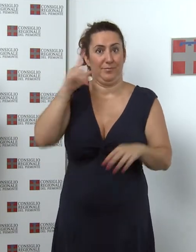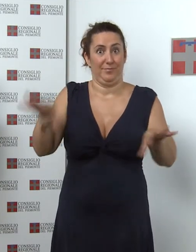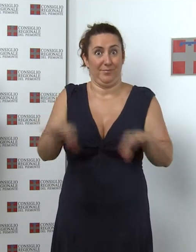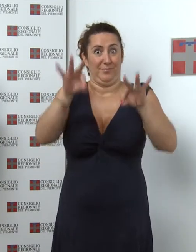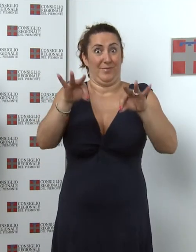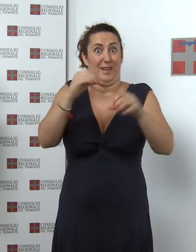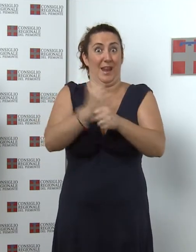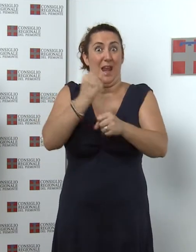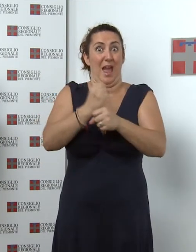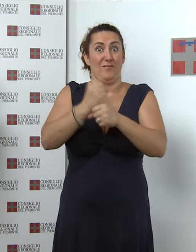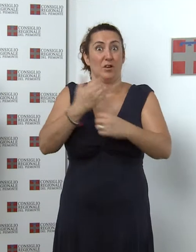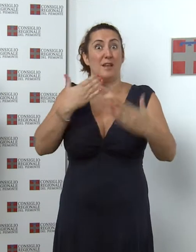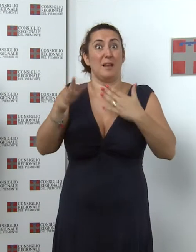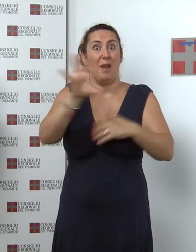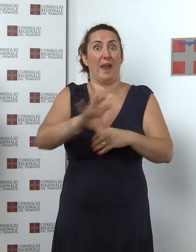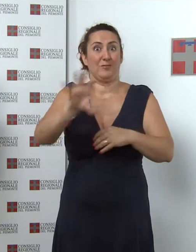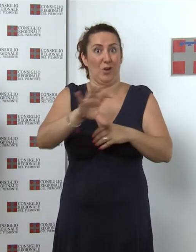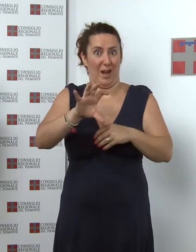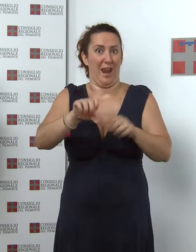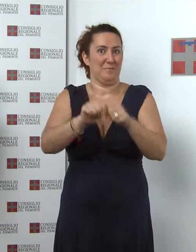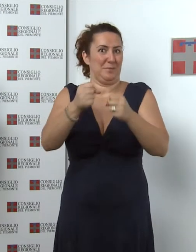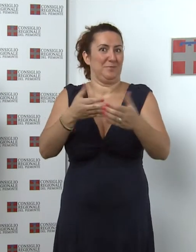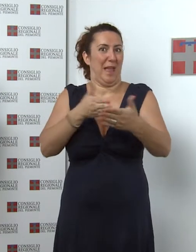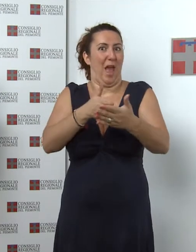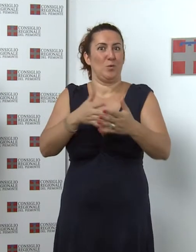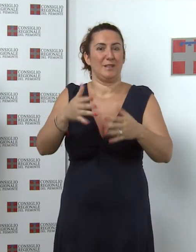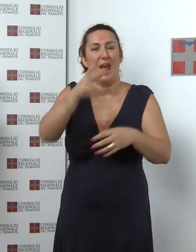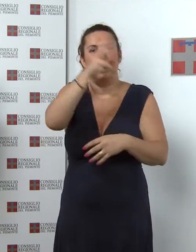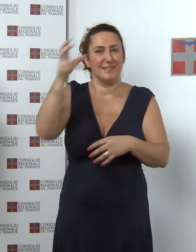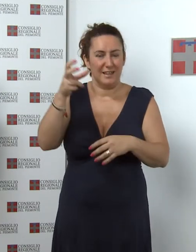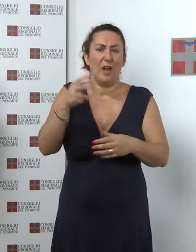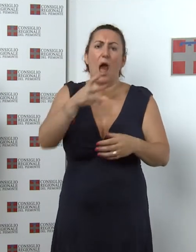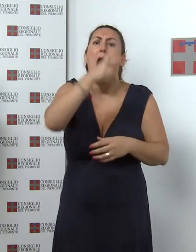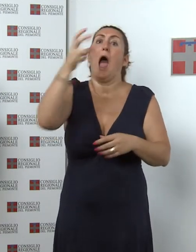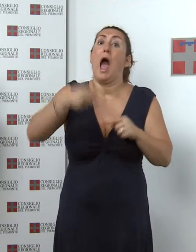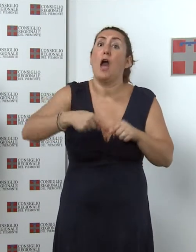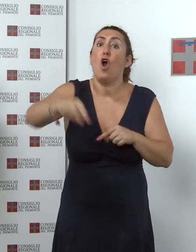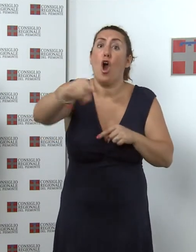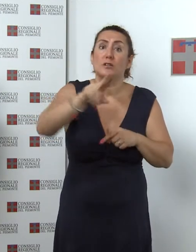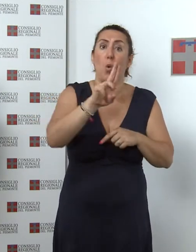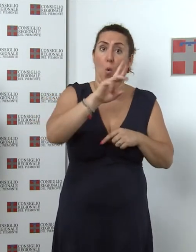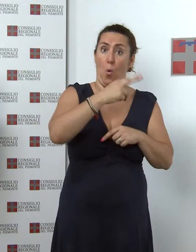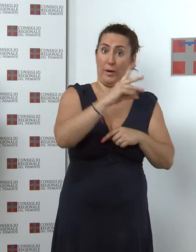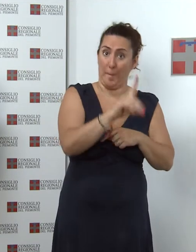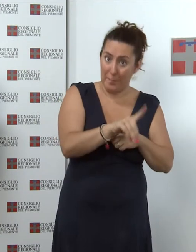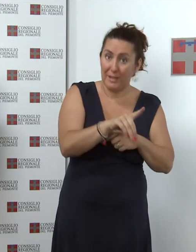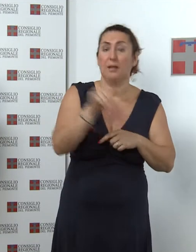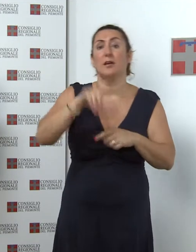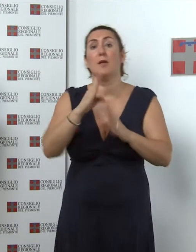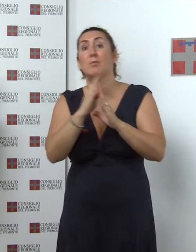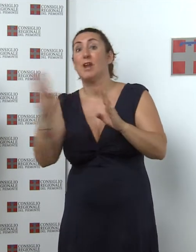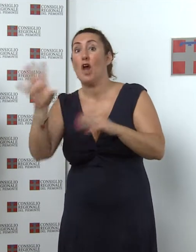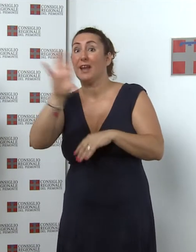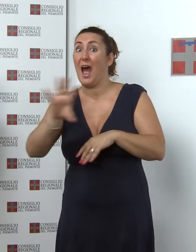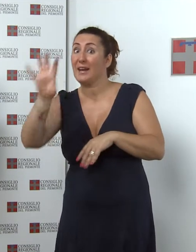sospensione dei lavori dell'Assemblea regionale per la pausa estiva, ad agosto, sia l'Ufficio Relazioni con il Pubblico sia la Biblioteca della Regione, al